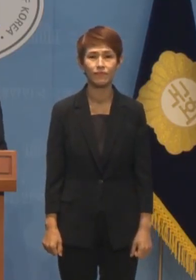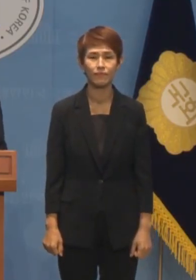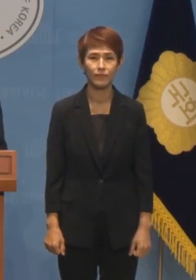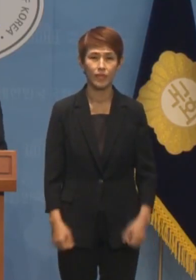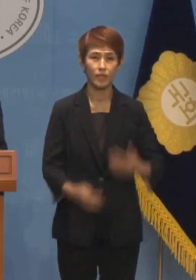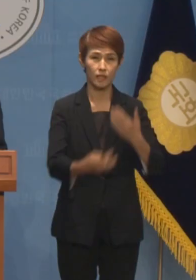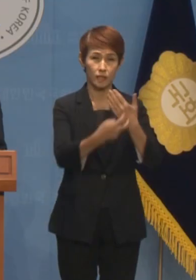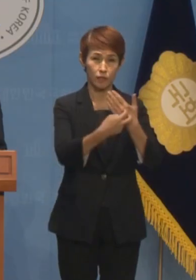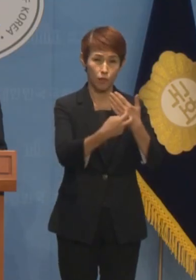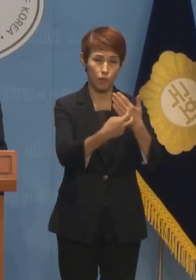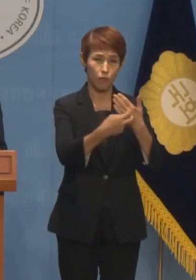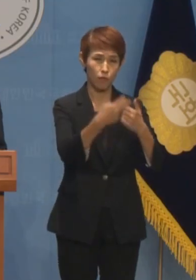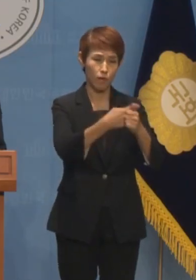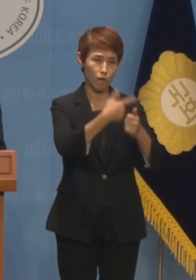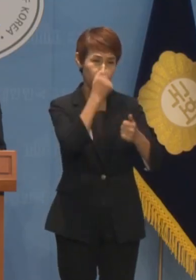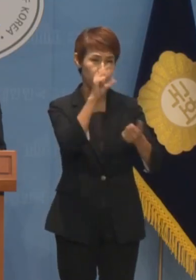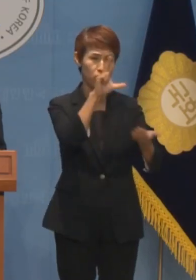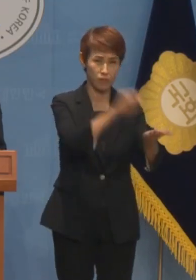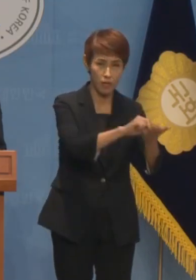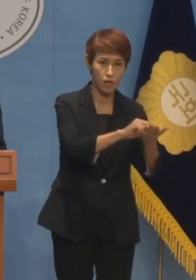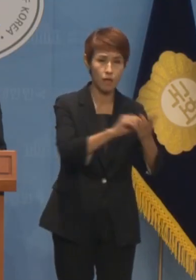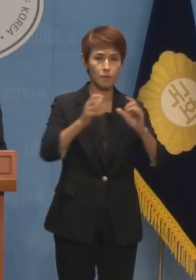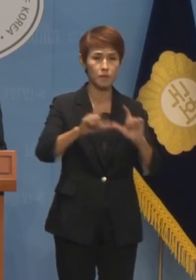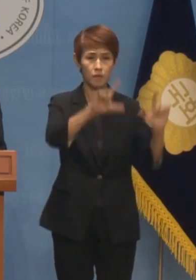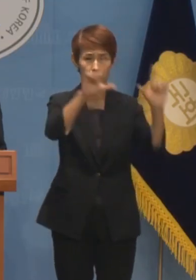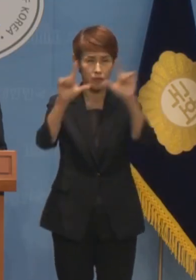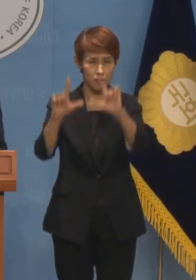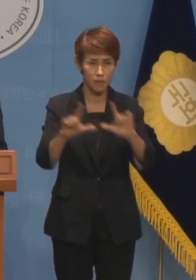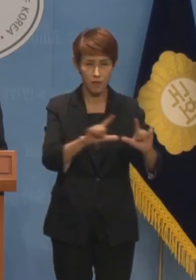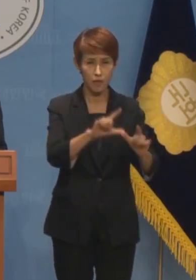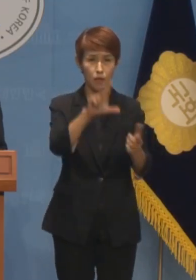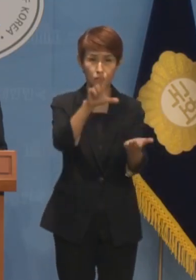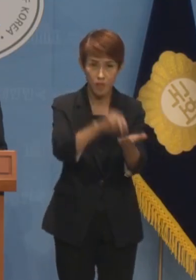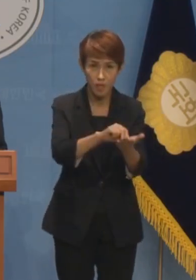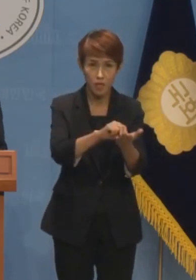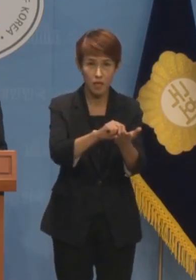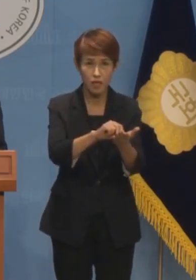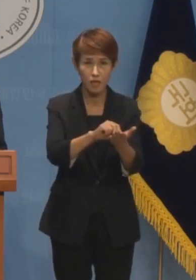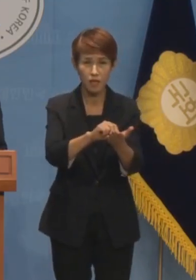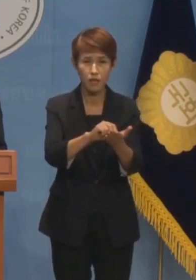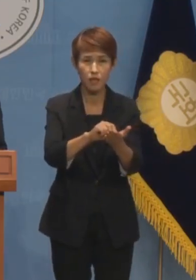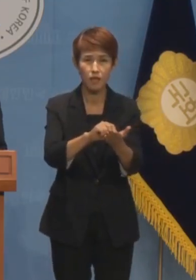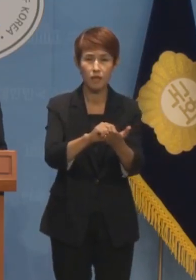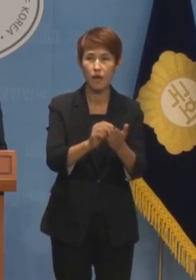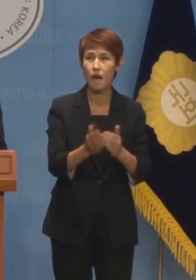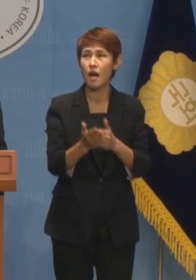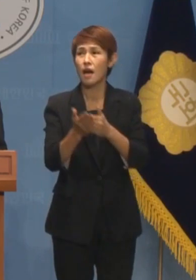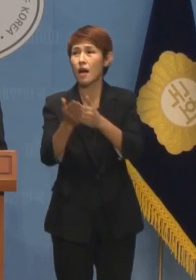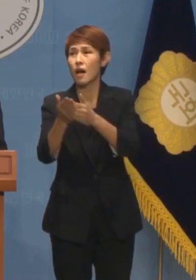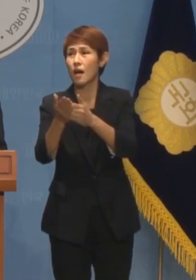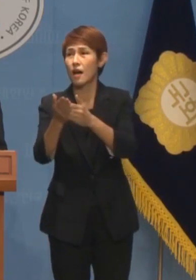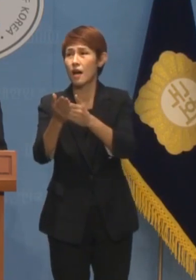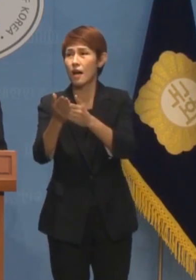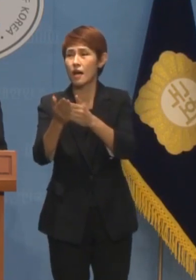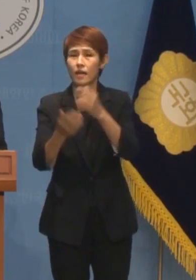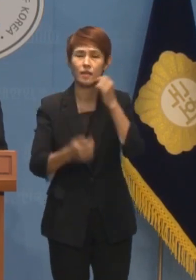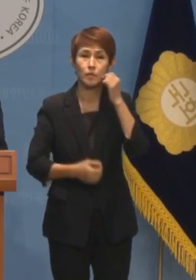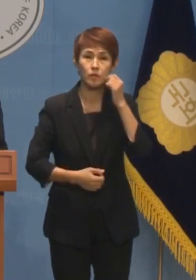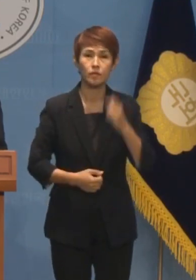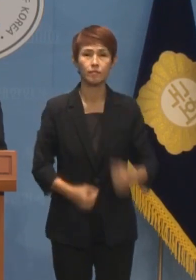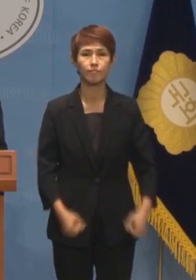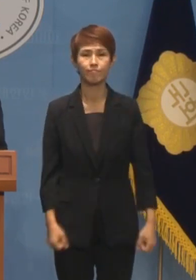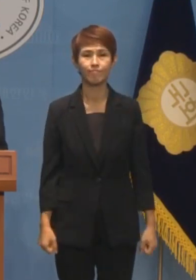의료 대란과 민생 위기는 말도 꺼내지 못하면서 다시